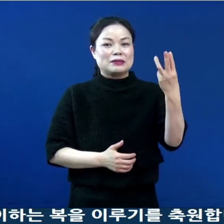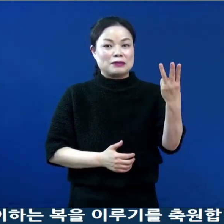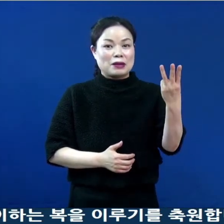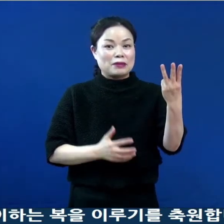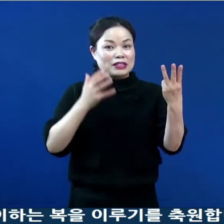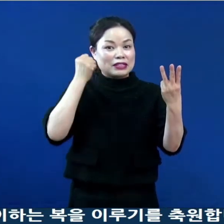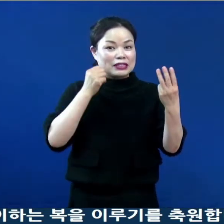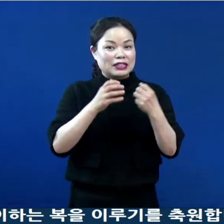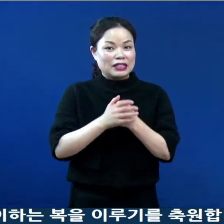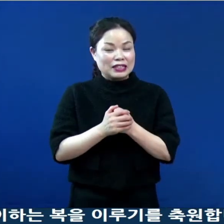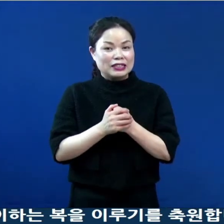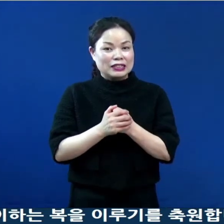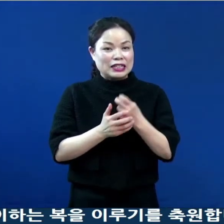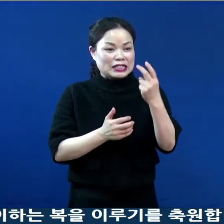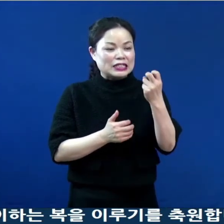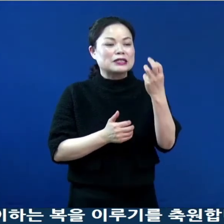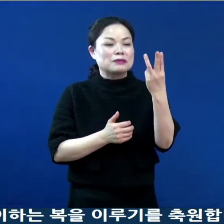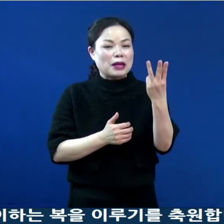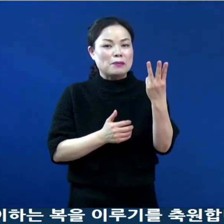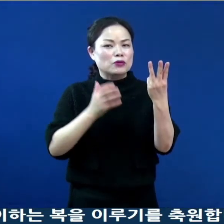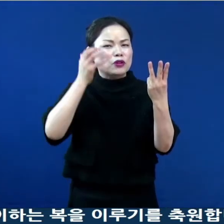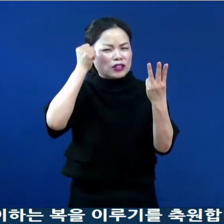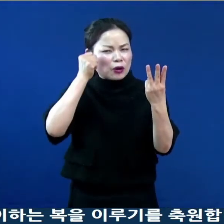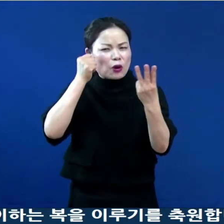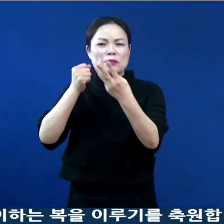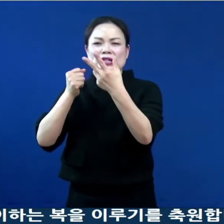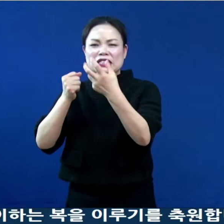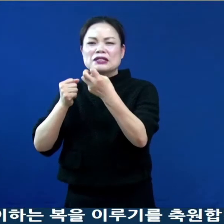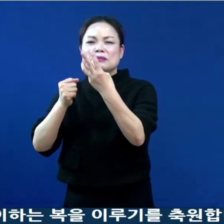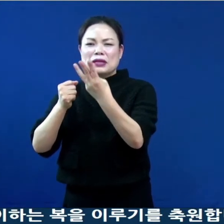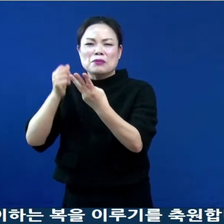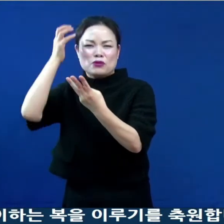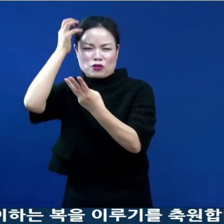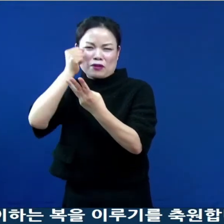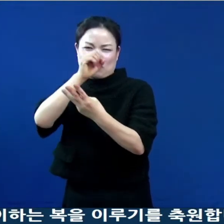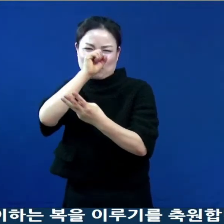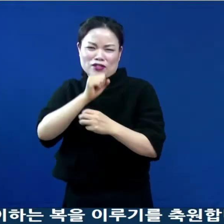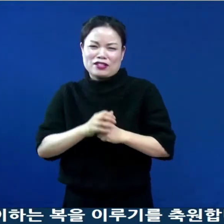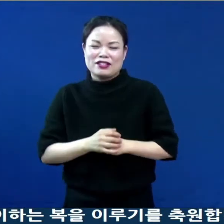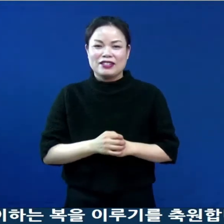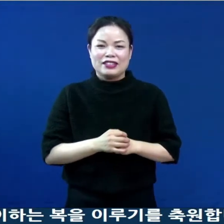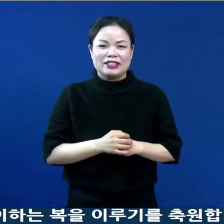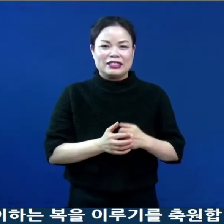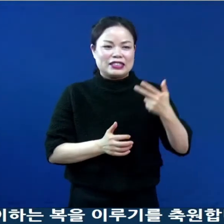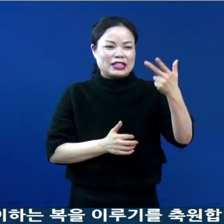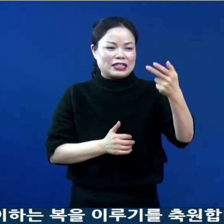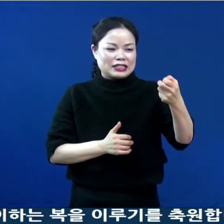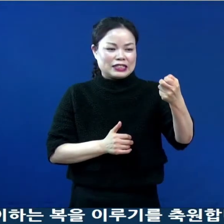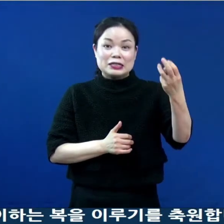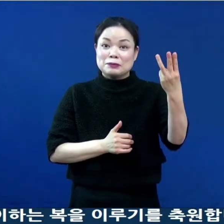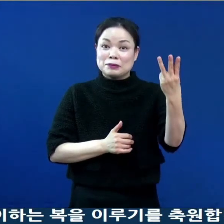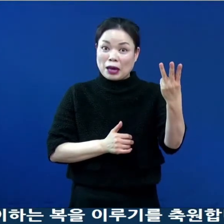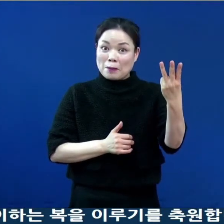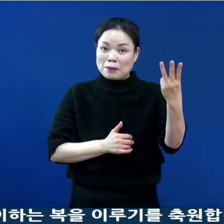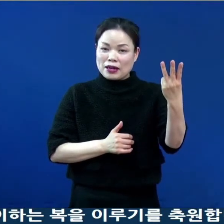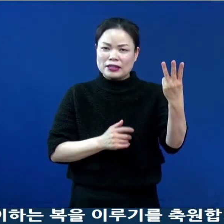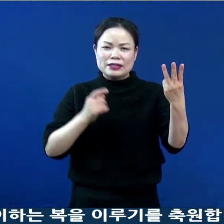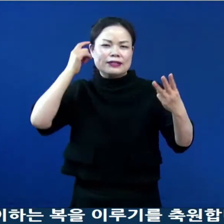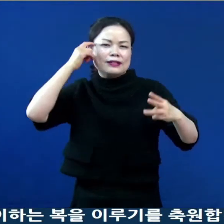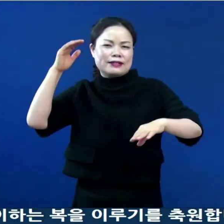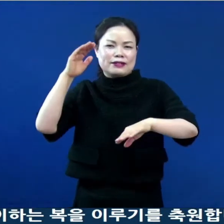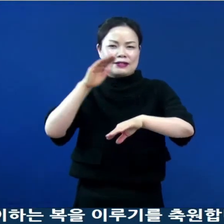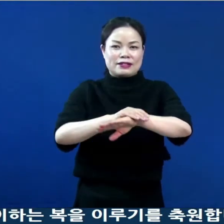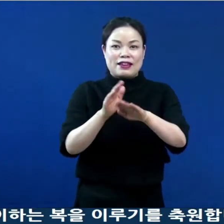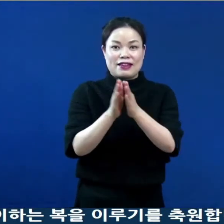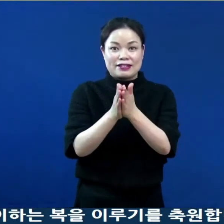때 73편도 같이 기억했으면 좋겠습니다. 시편 73편은 그야말로 지혜의